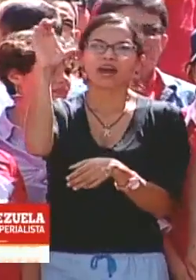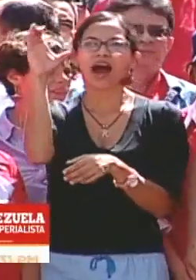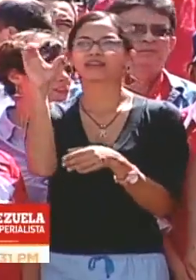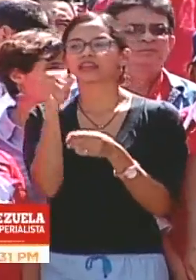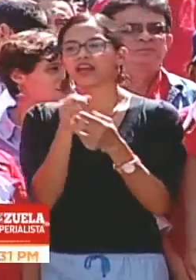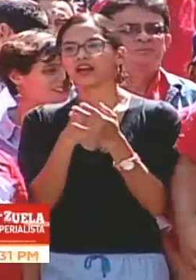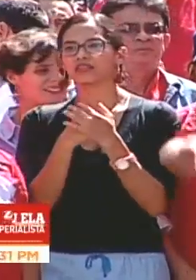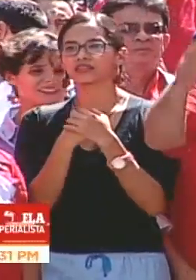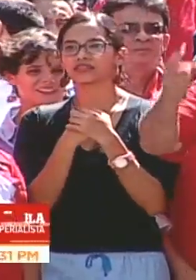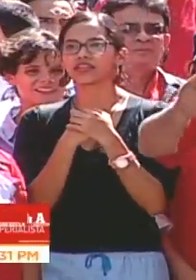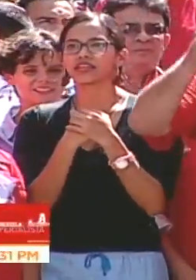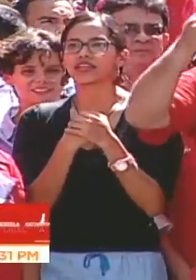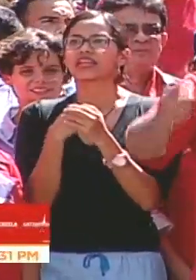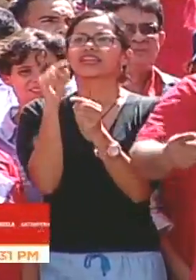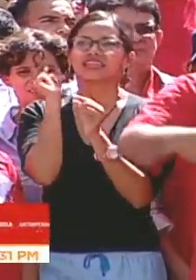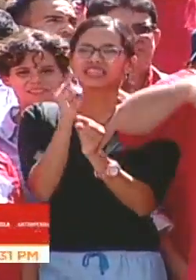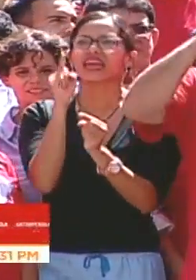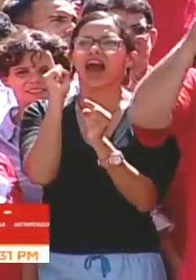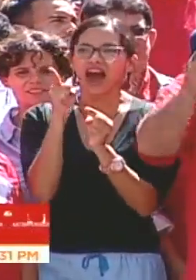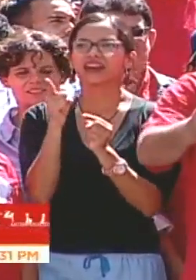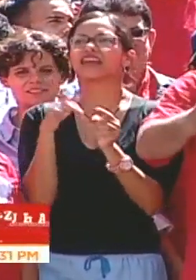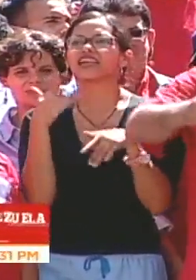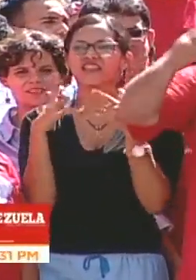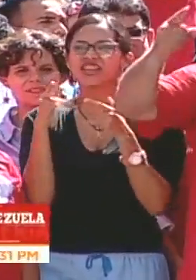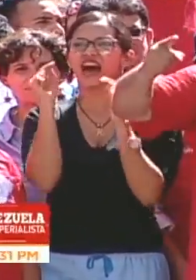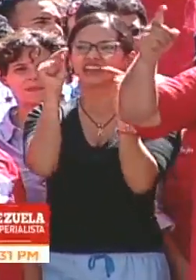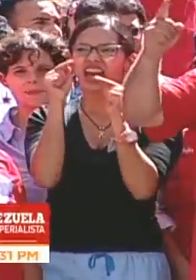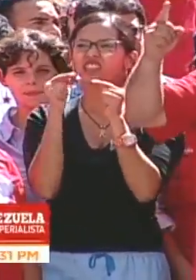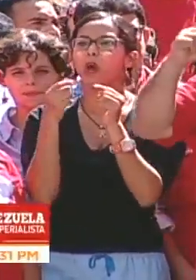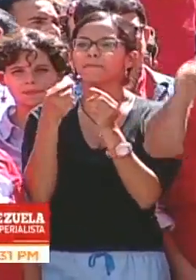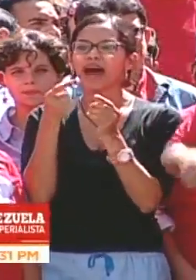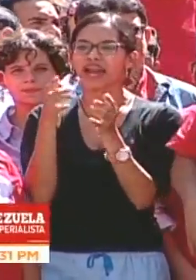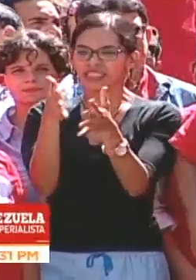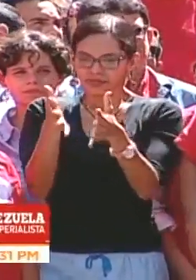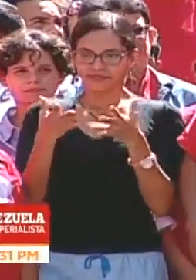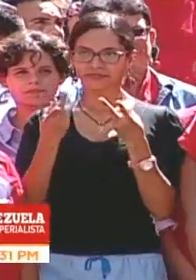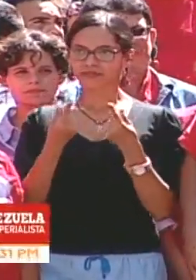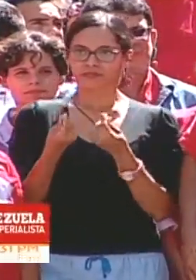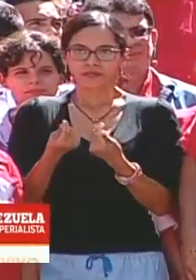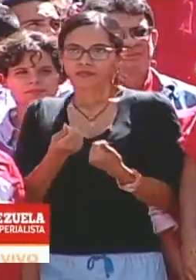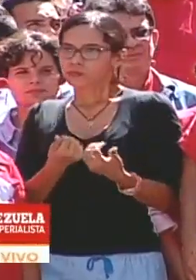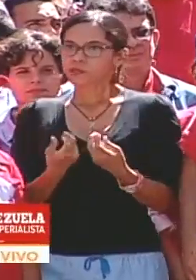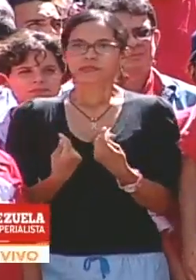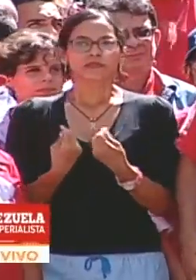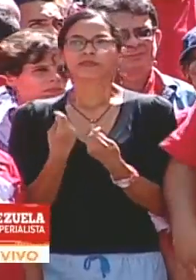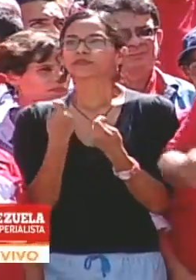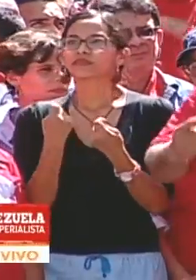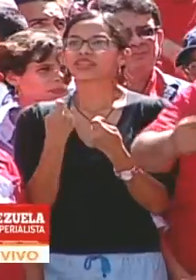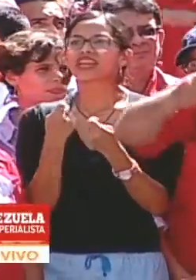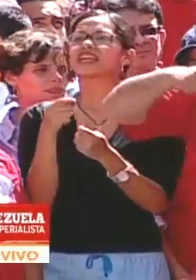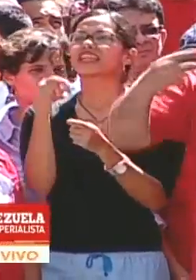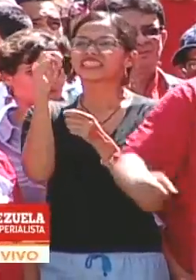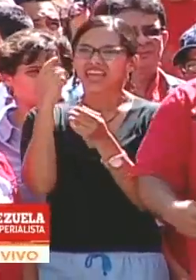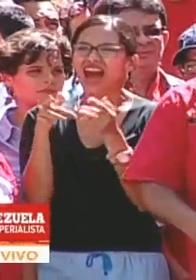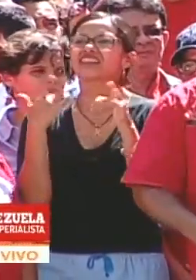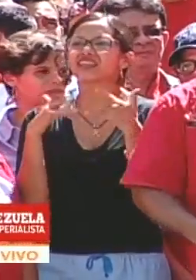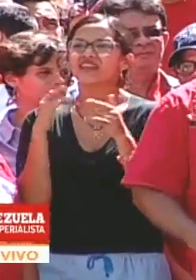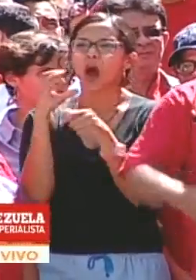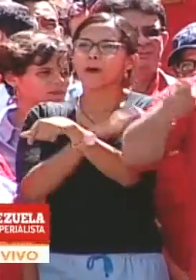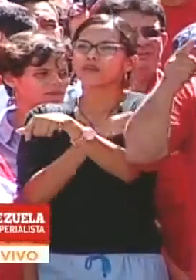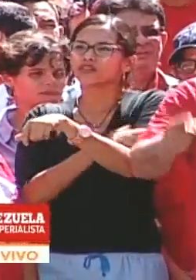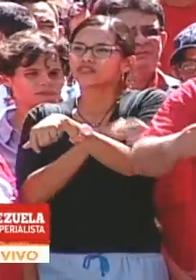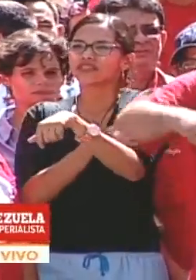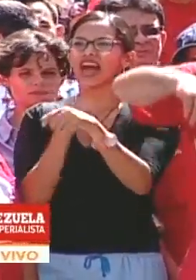patria. Cada acto de ellos es calculado para obtener una ganancia. Cada acto de